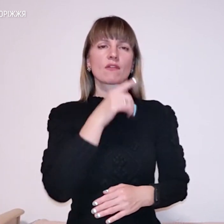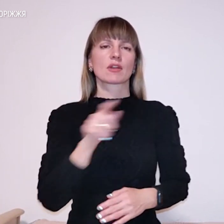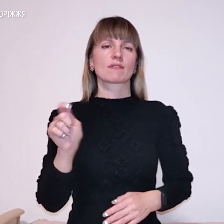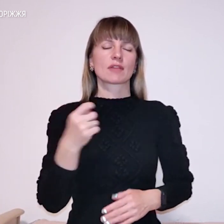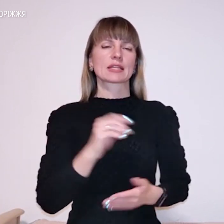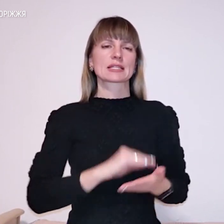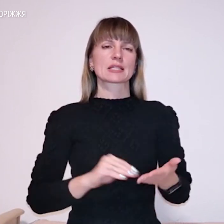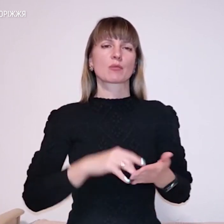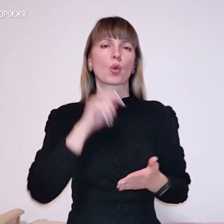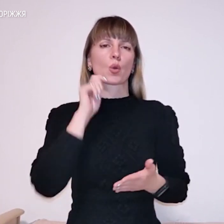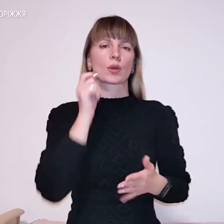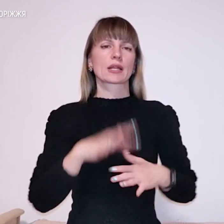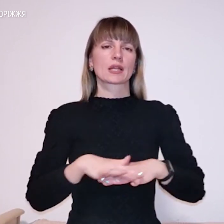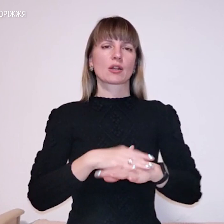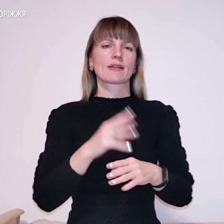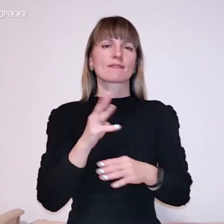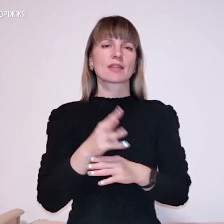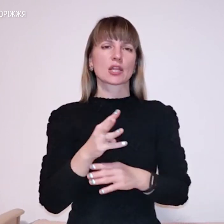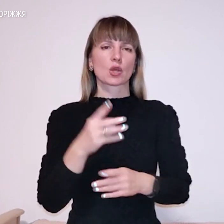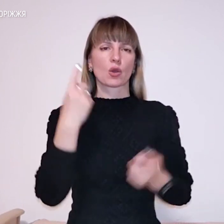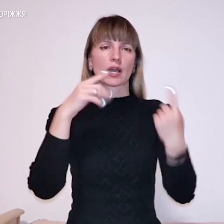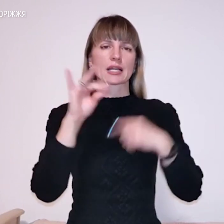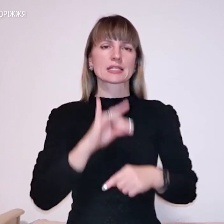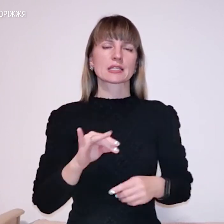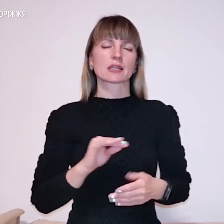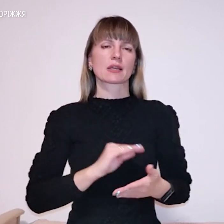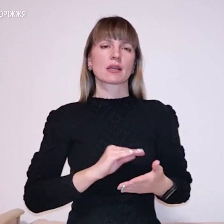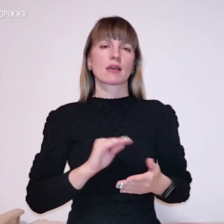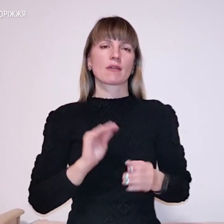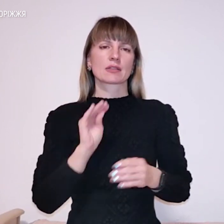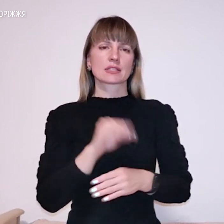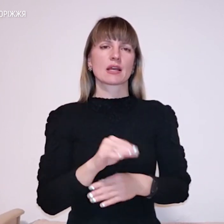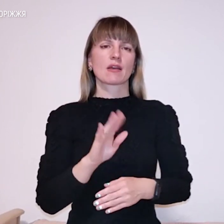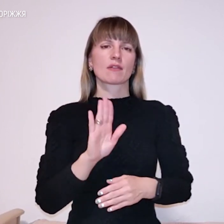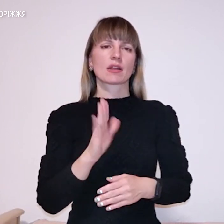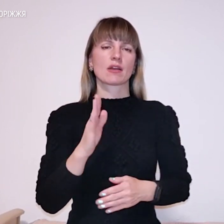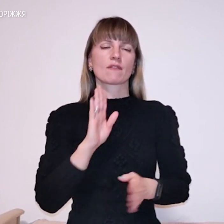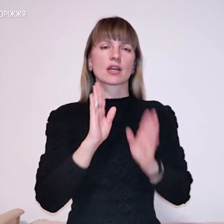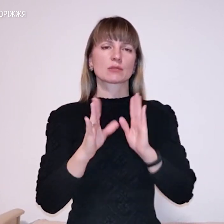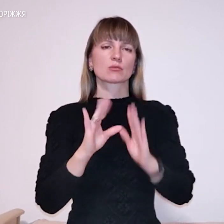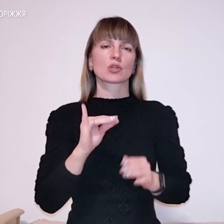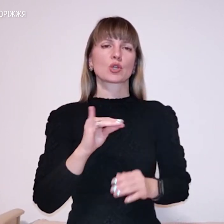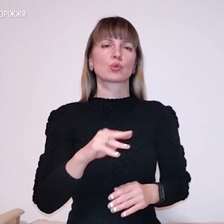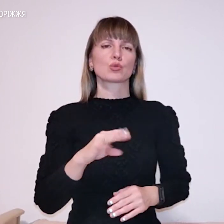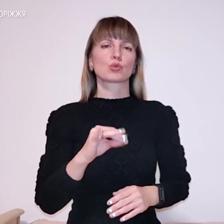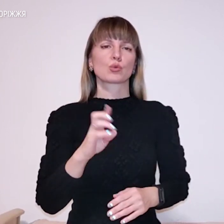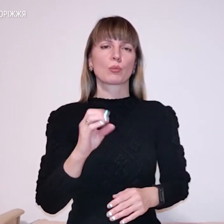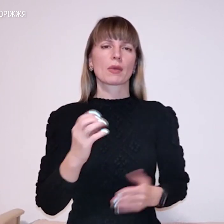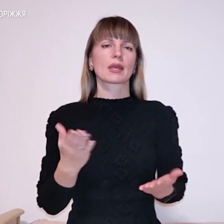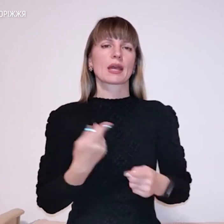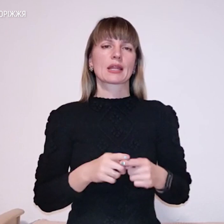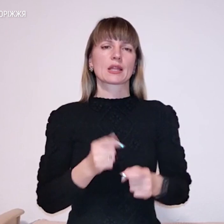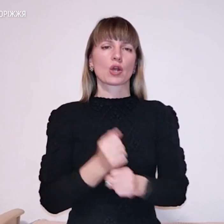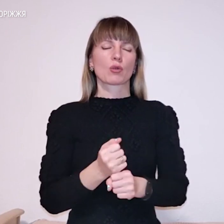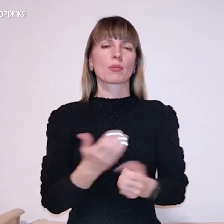Записують українські народні відеоказки та викладають у Фейсбуці та Ютубі. Власне, як вони це роблять і як це виглядає – далі у